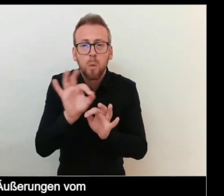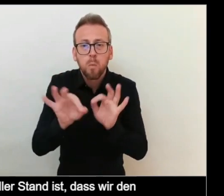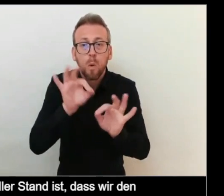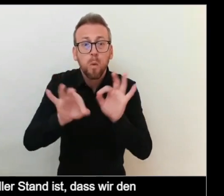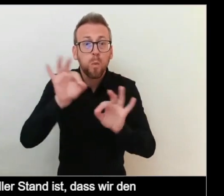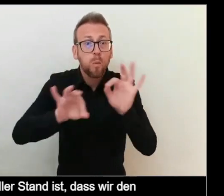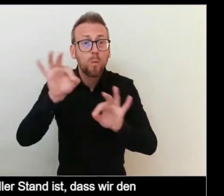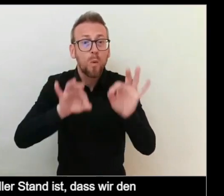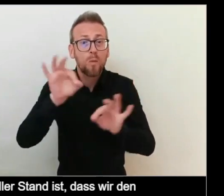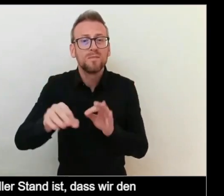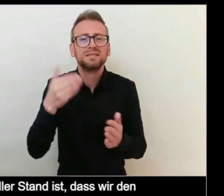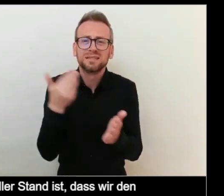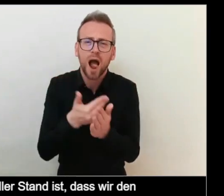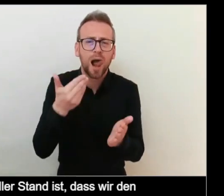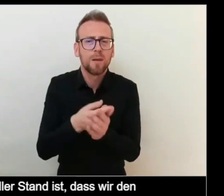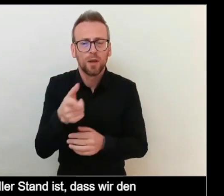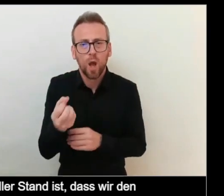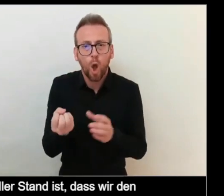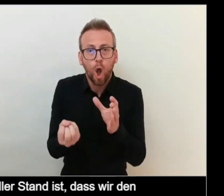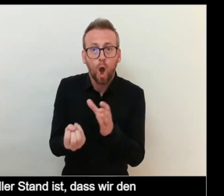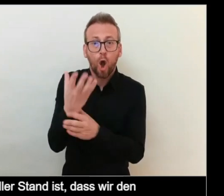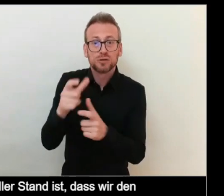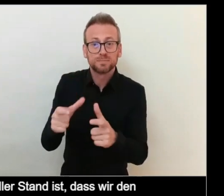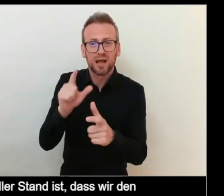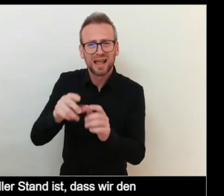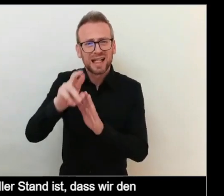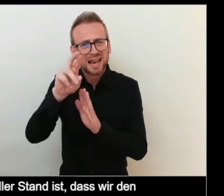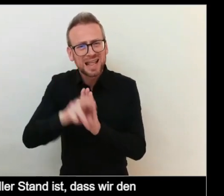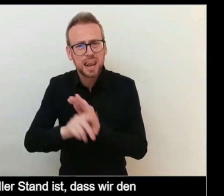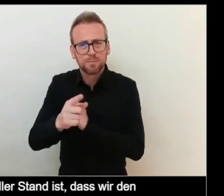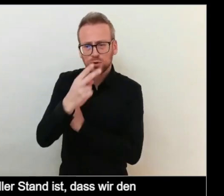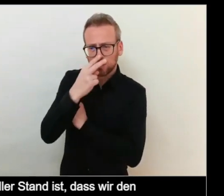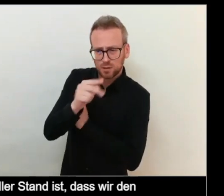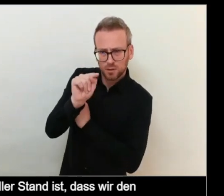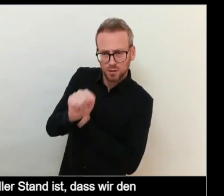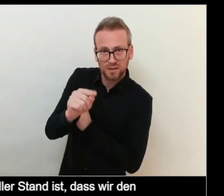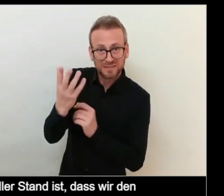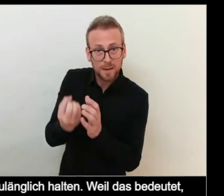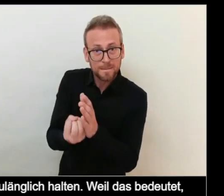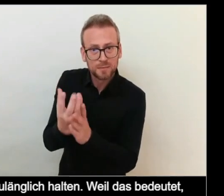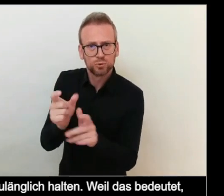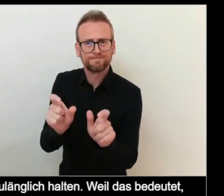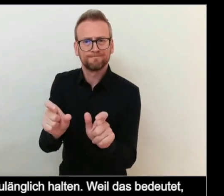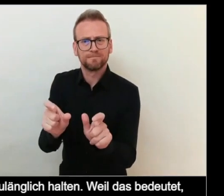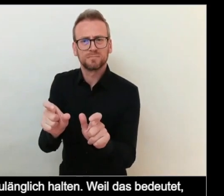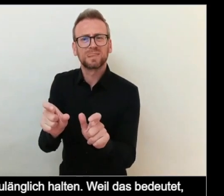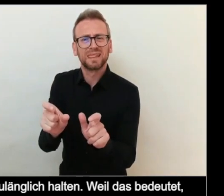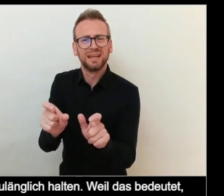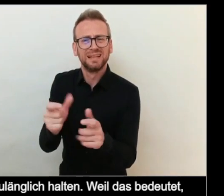ist es jetzt soweit, also müssen wir dort jetzt Maßnahmen ergreifen. Und es zeigt, es ist nicht